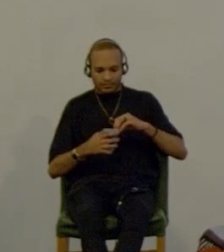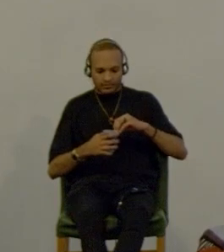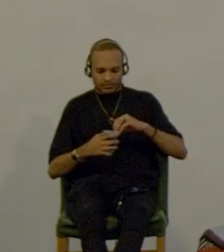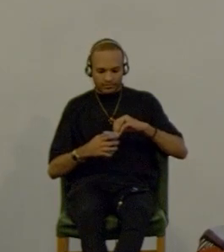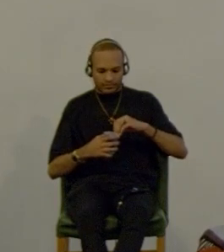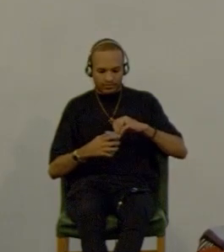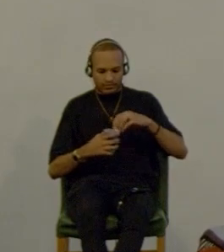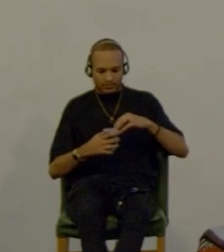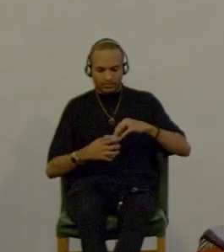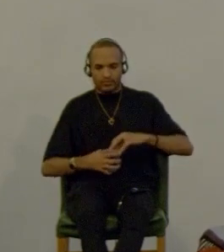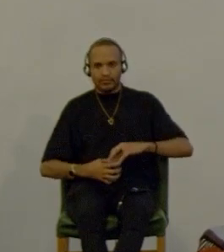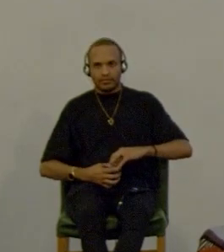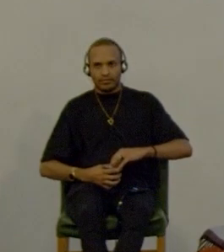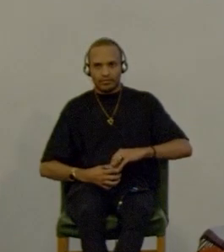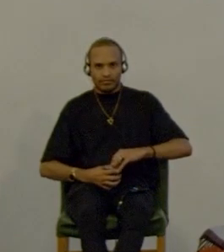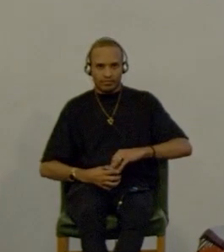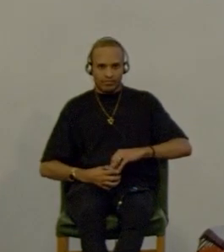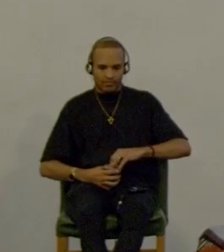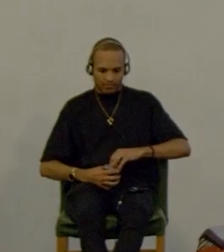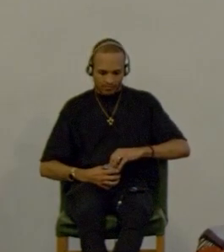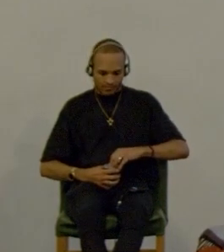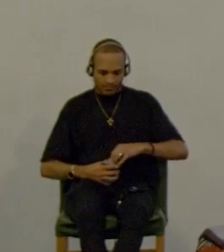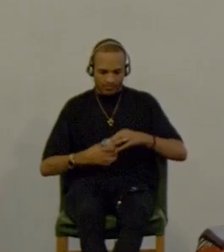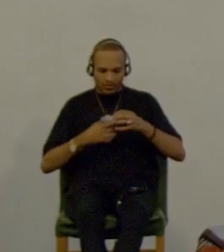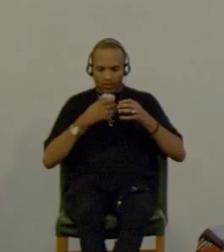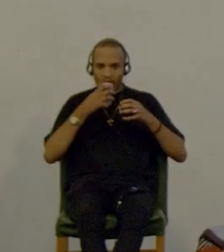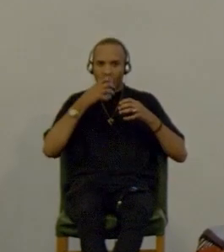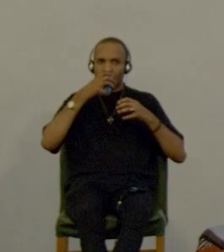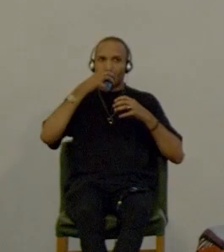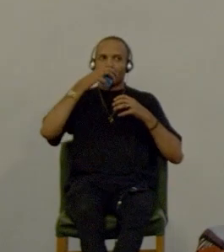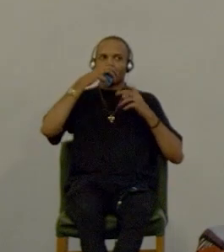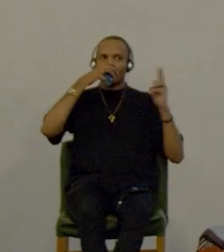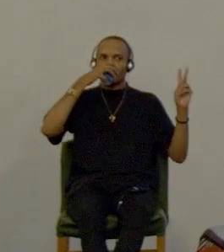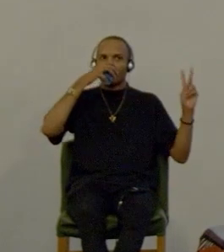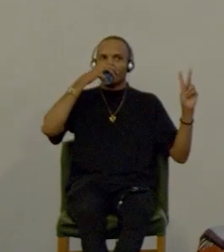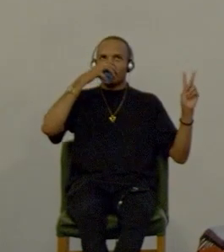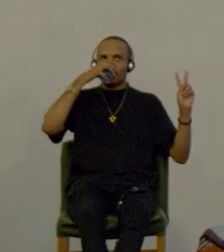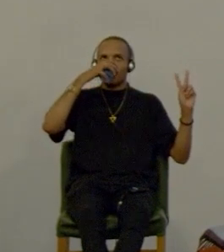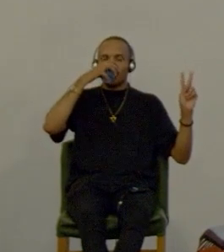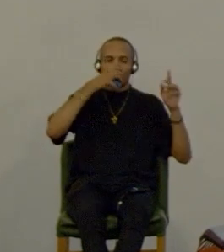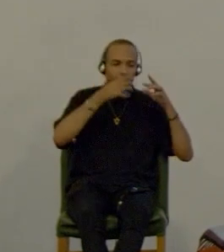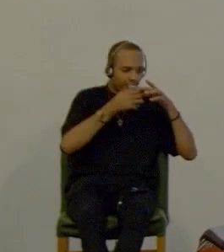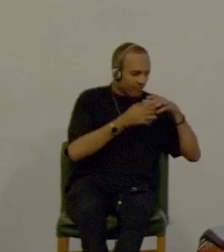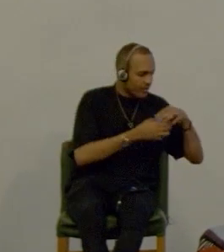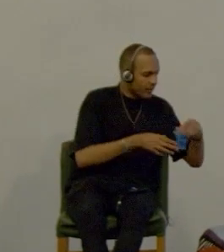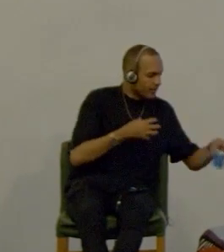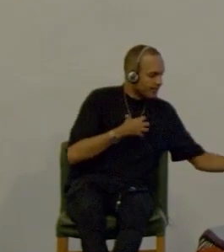Ailton Krenak. Ambos, Frederique e Eduardo, eles convocam uma nova imaginação